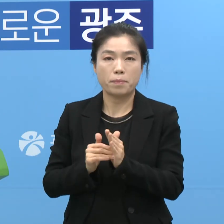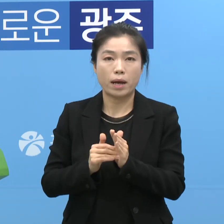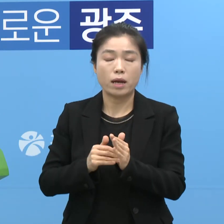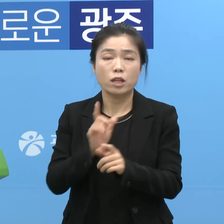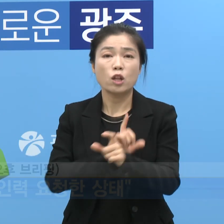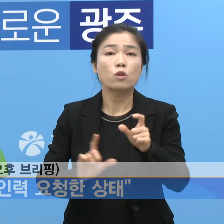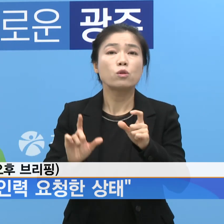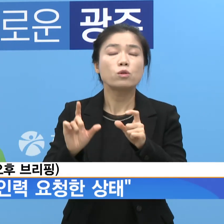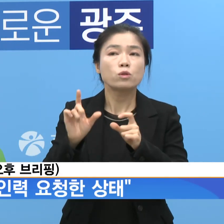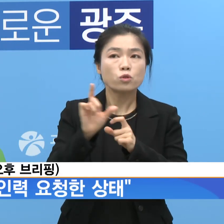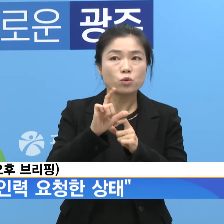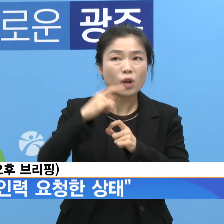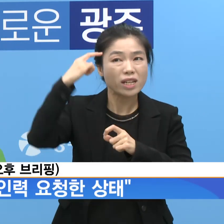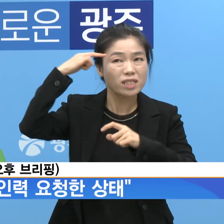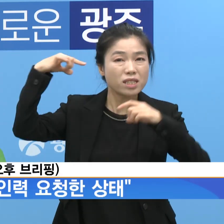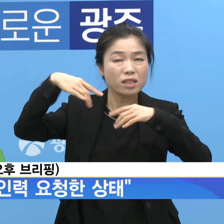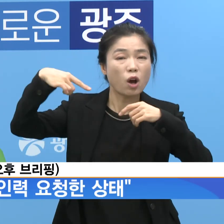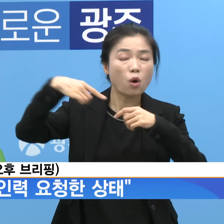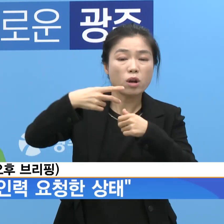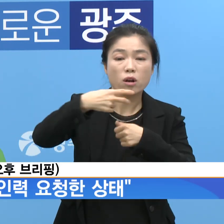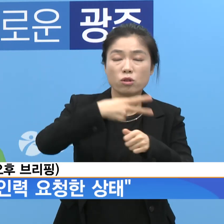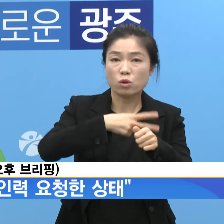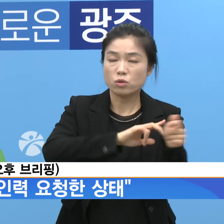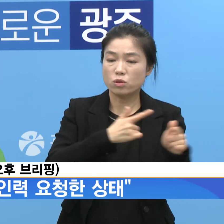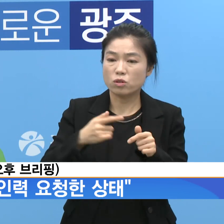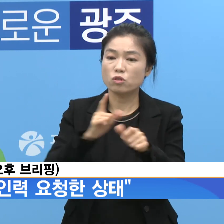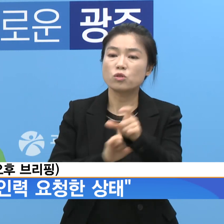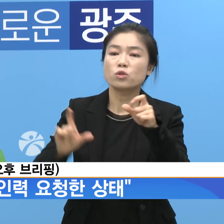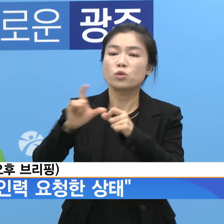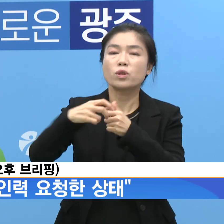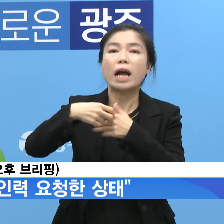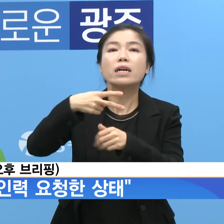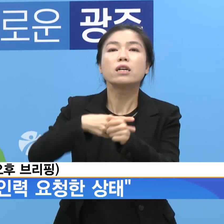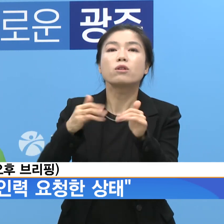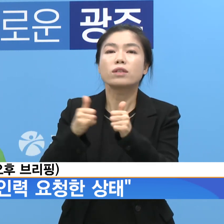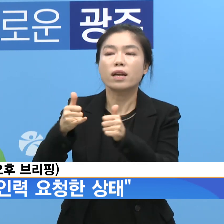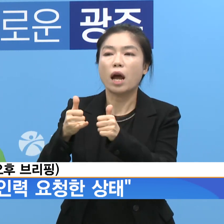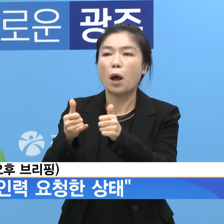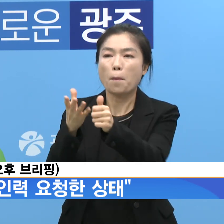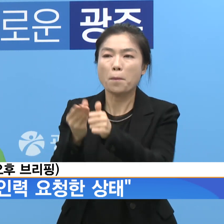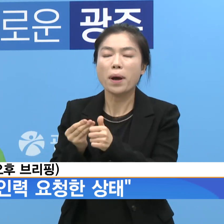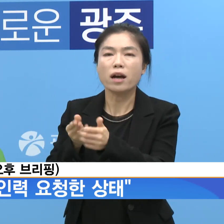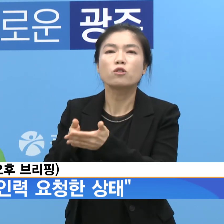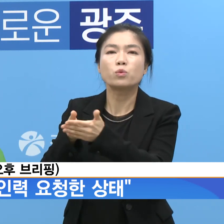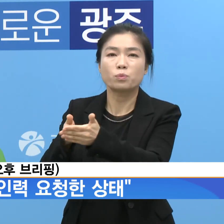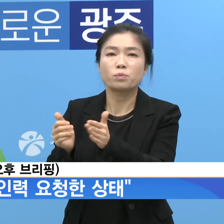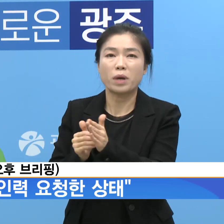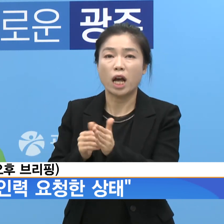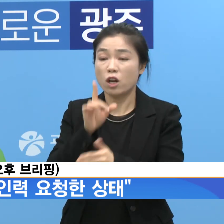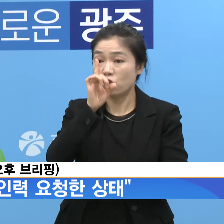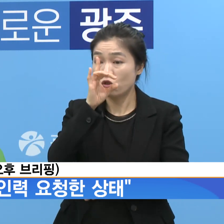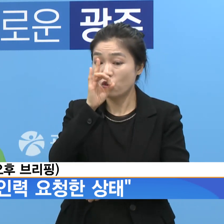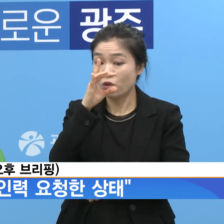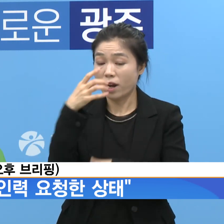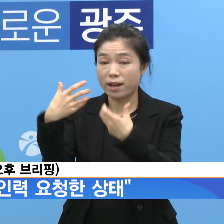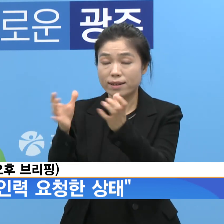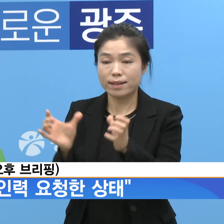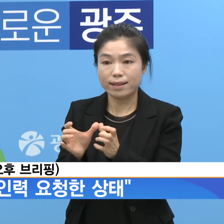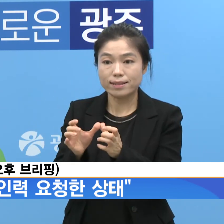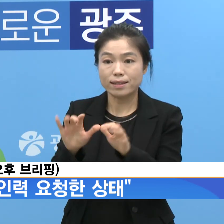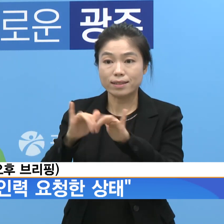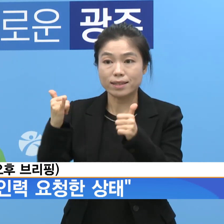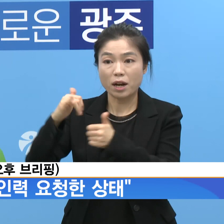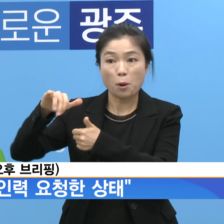추가 저희들이 신경외과 교수 등 추가 의료 인력을 도 요청하는 상태인데요 여기 중앙에서 의료 인력이